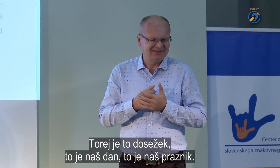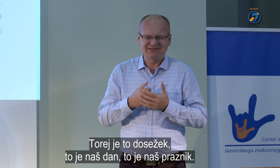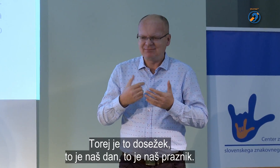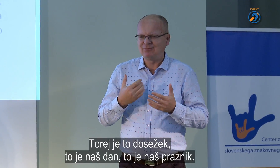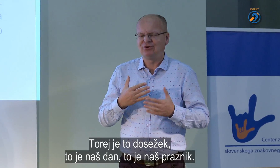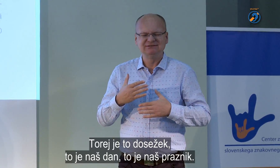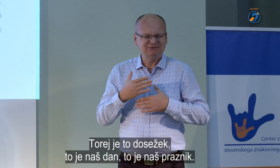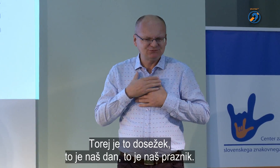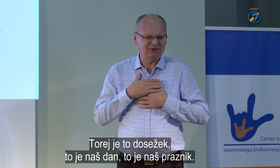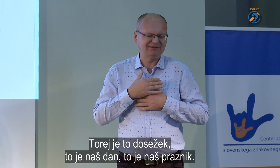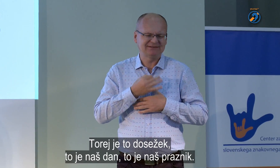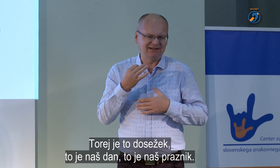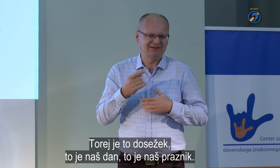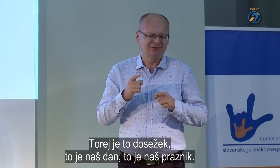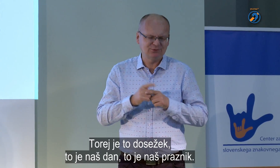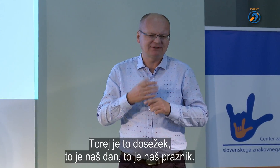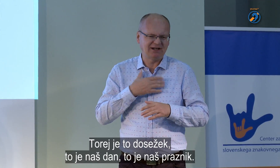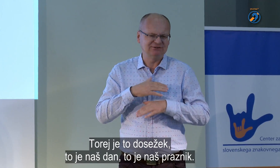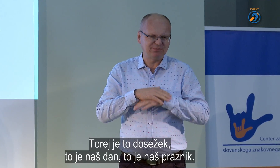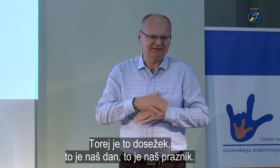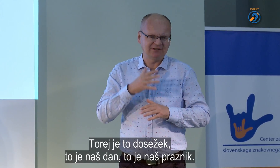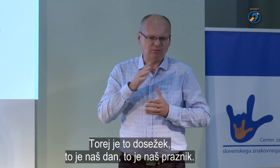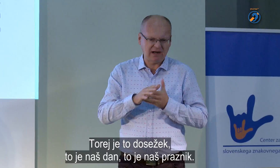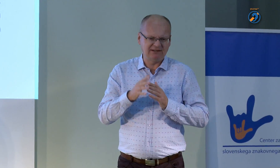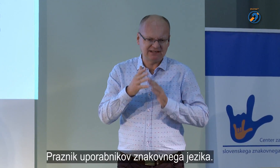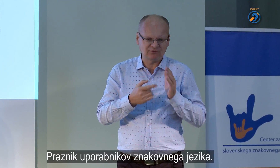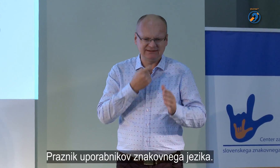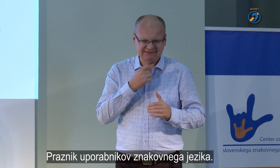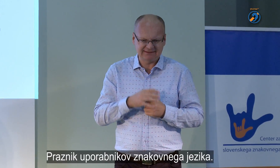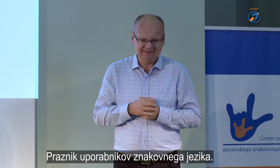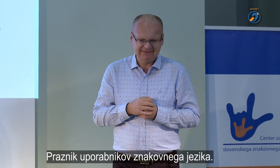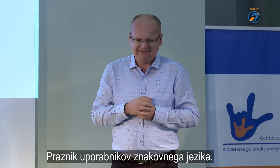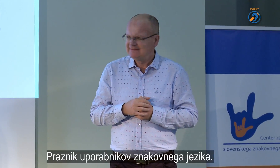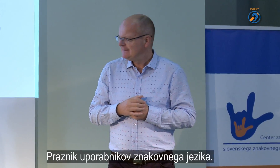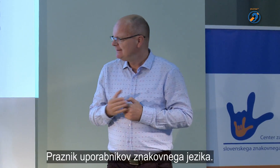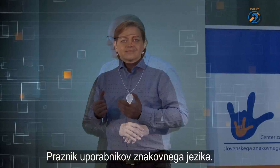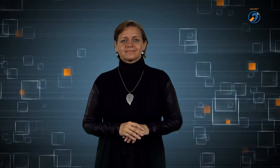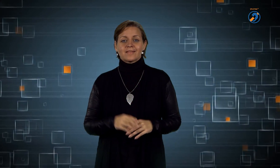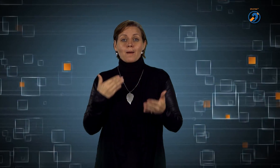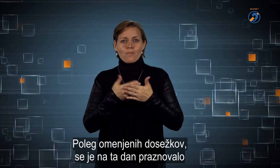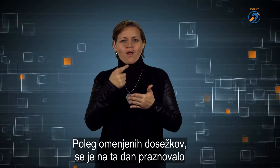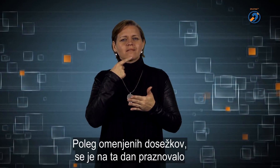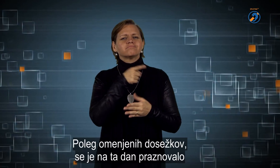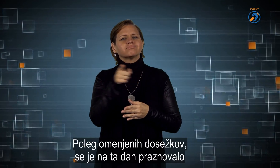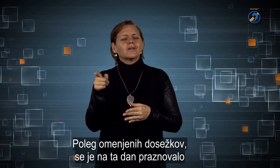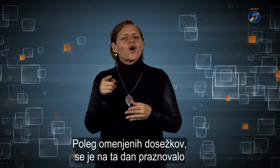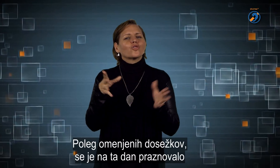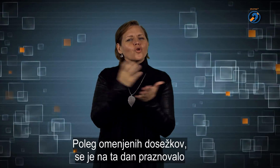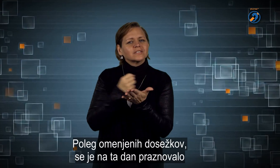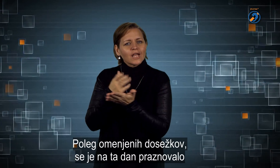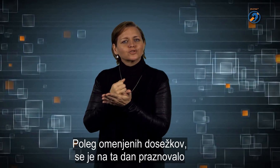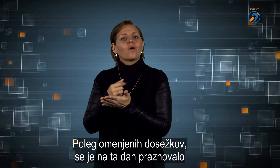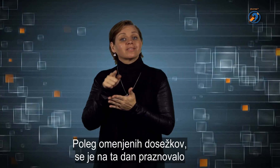Torej imamo en velik dosežek, to je naš dan, to je naš praznik, Poleg